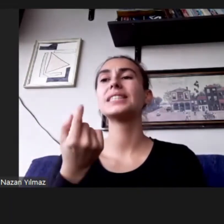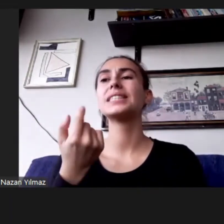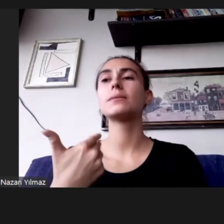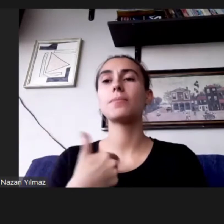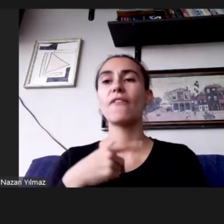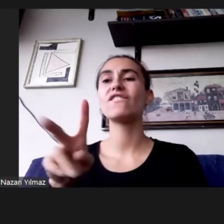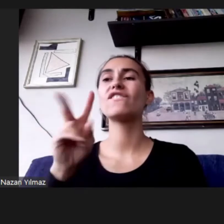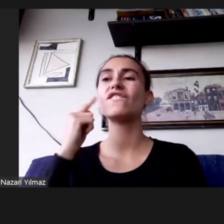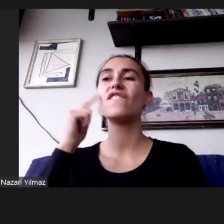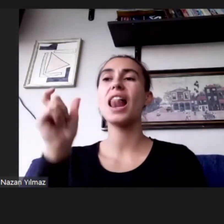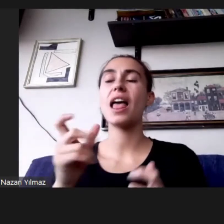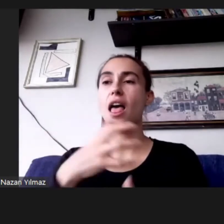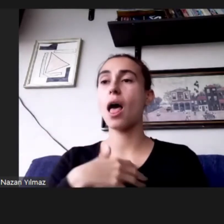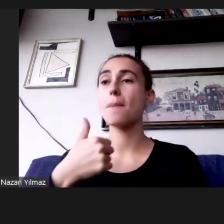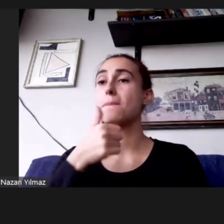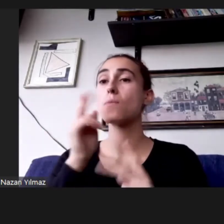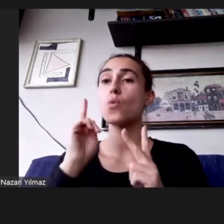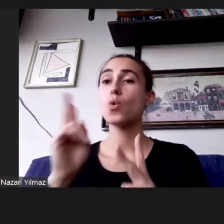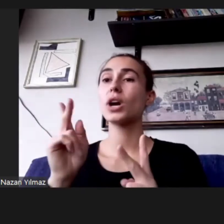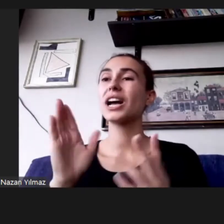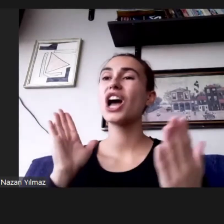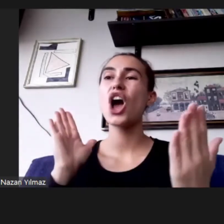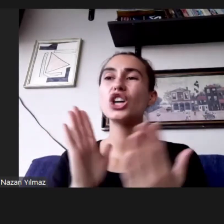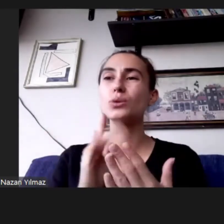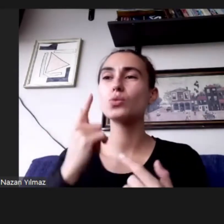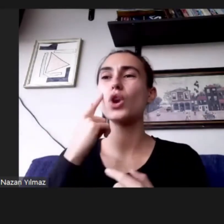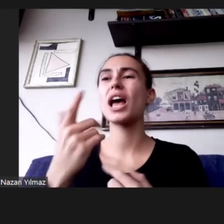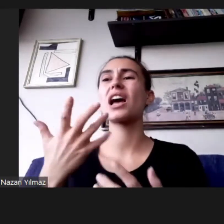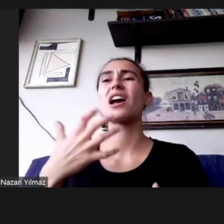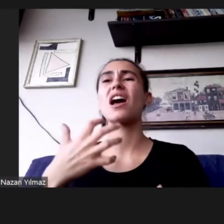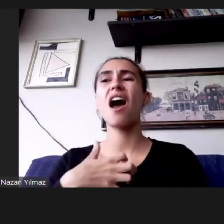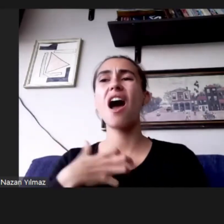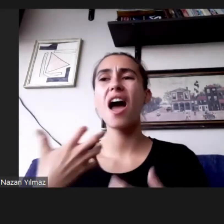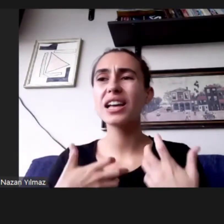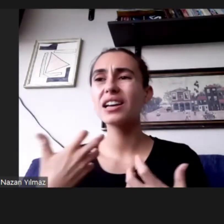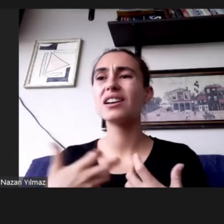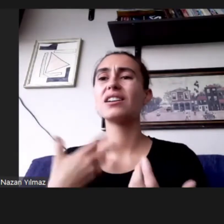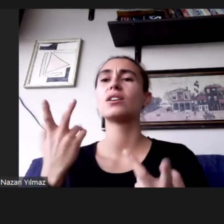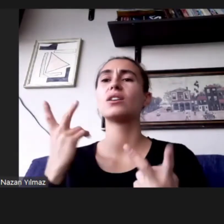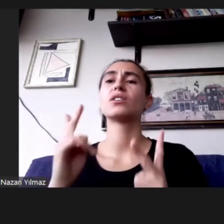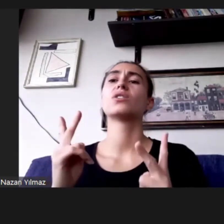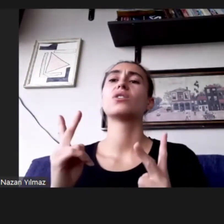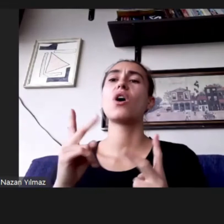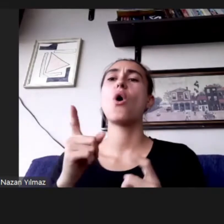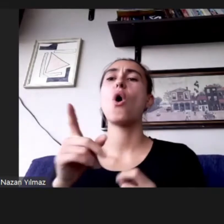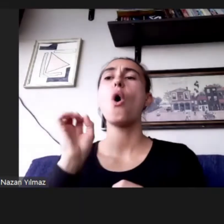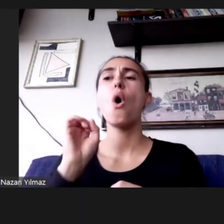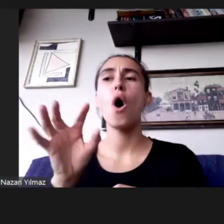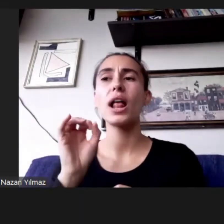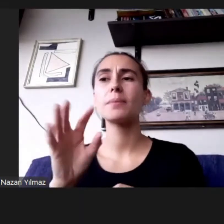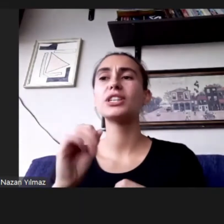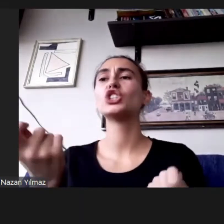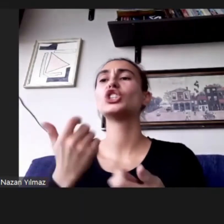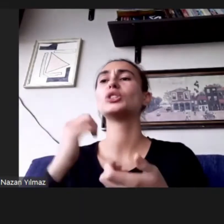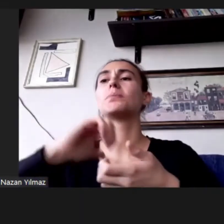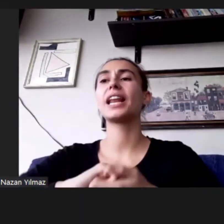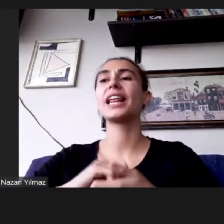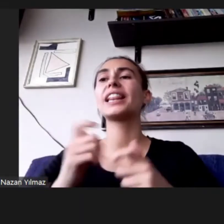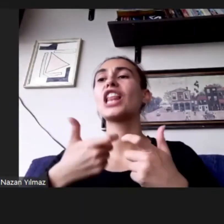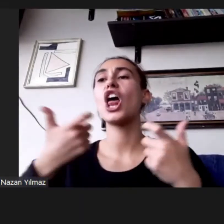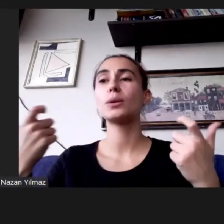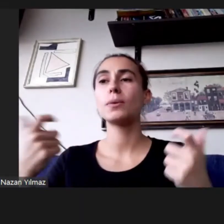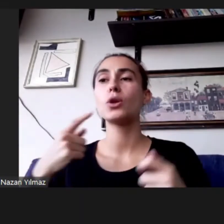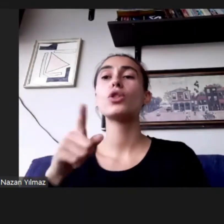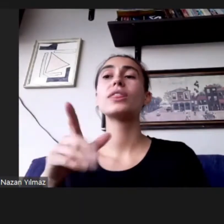velilerin kapsayıcı eğitime ilişkin tutumlarını anlamak, kaygılarını öğrenmek, aynı zamanda da öğretmenlerle işbirliği geliştirebilmesine yönelik